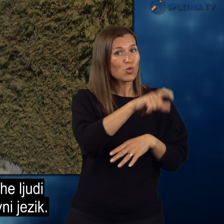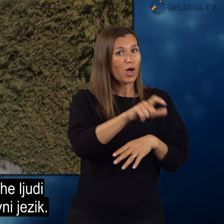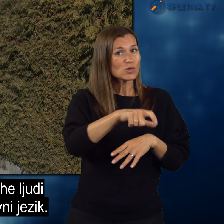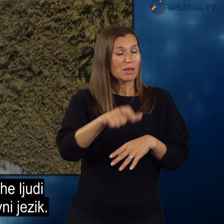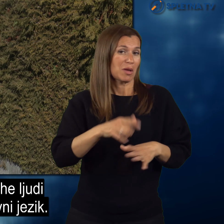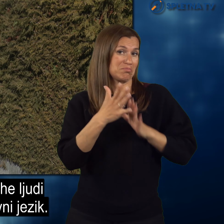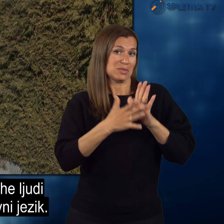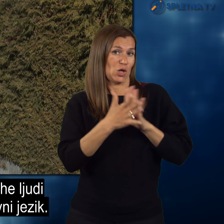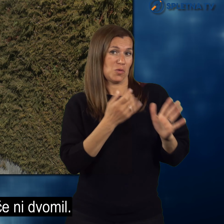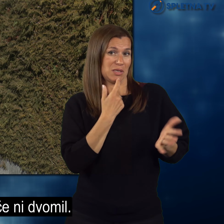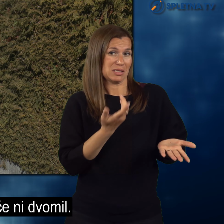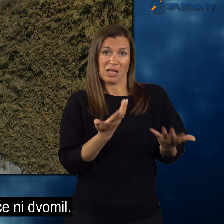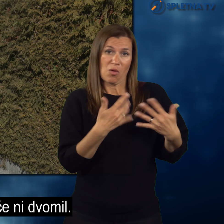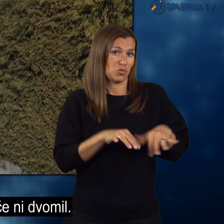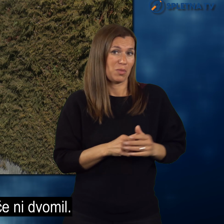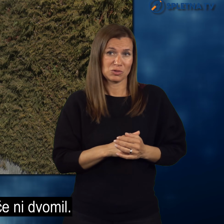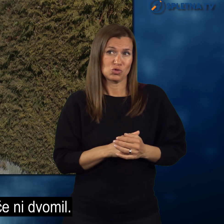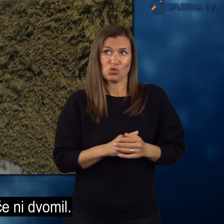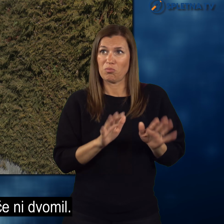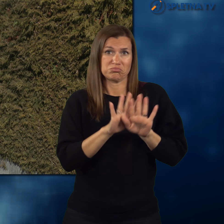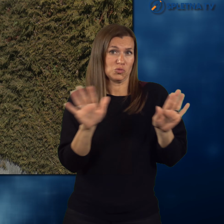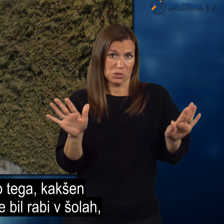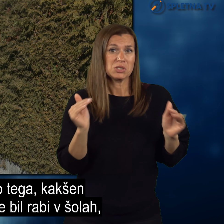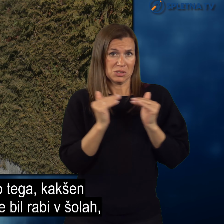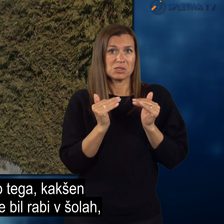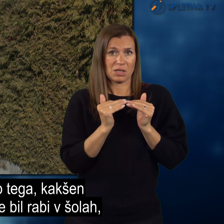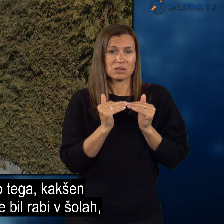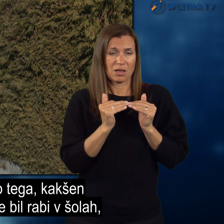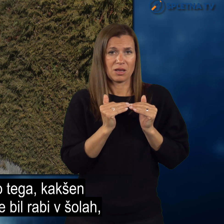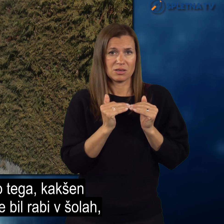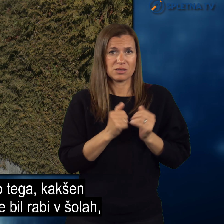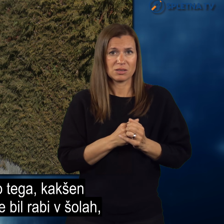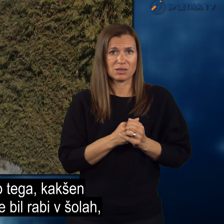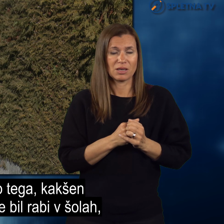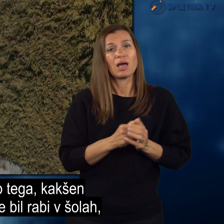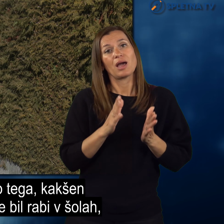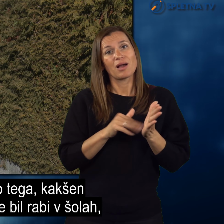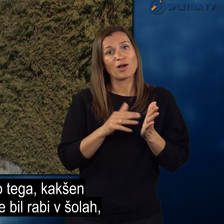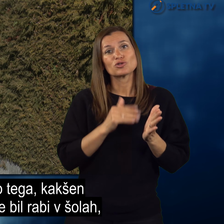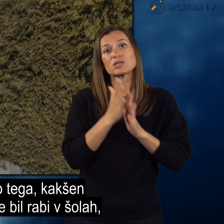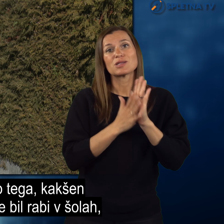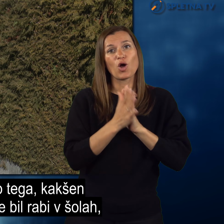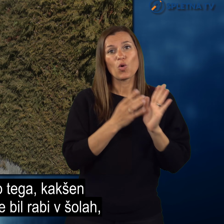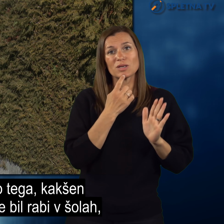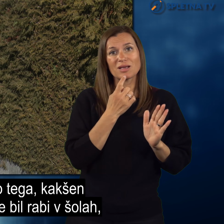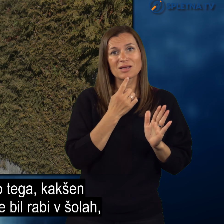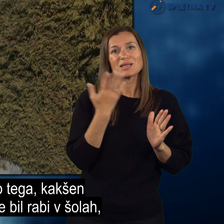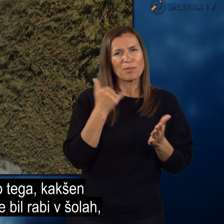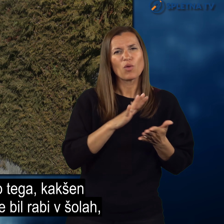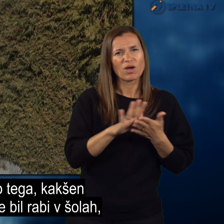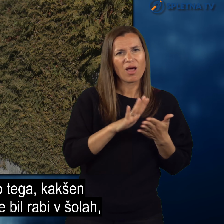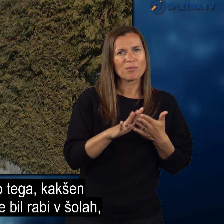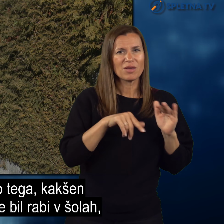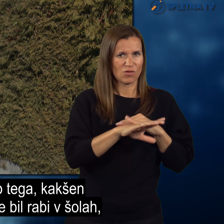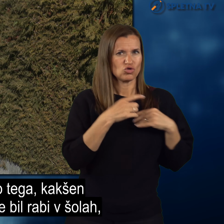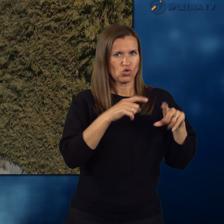ljudi znakovni jezik. O tem nihče ni dvomil. Seveda je do tega, kakšen znakovni jezik je bil v rabi